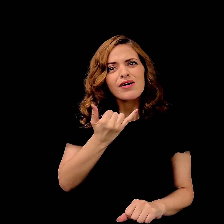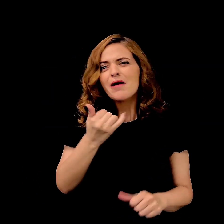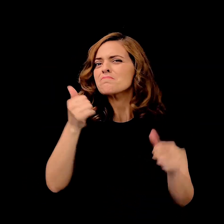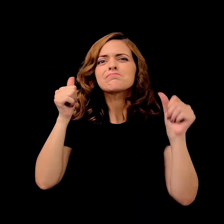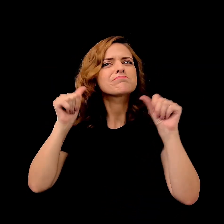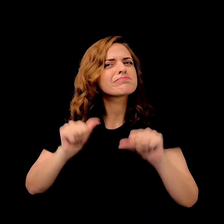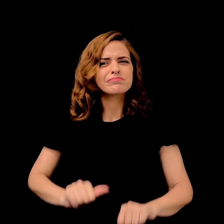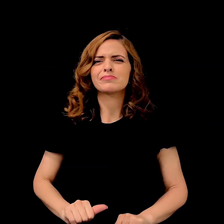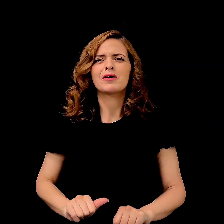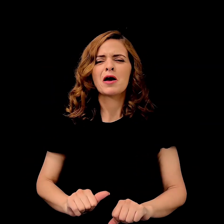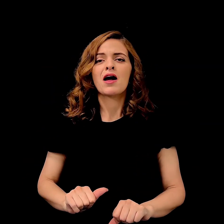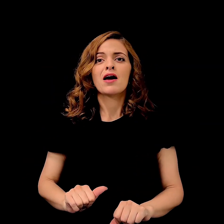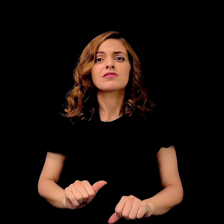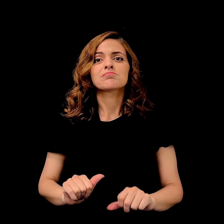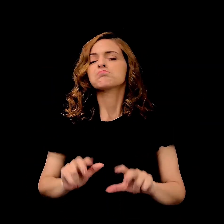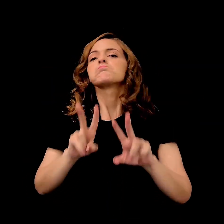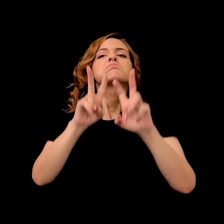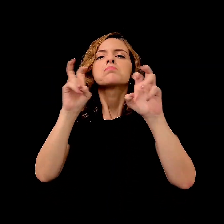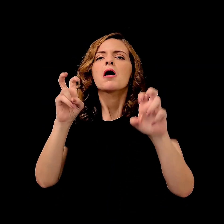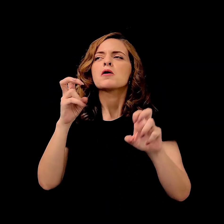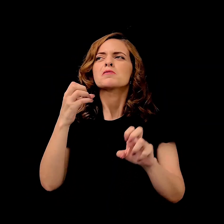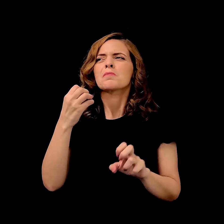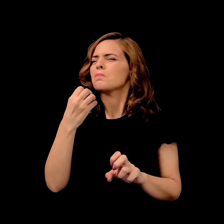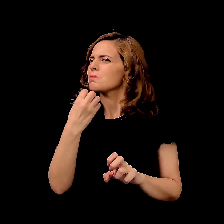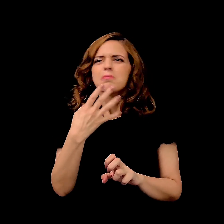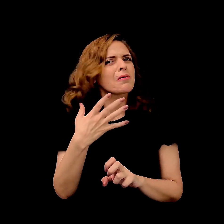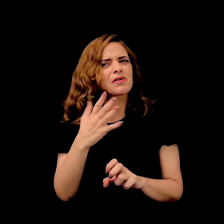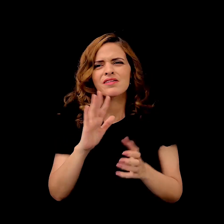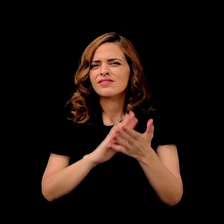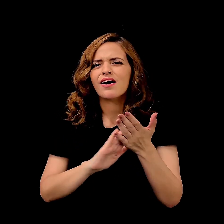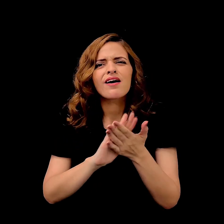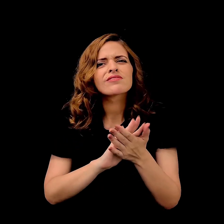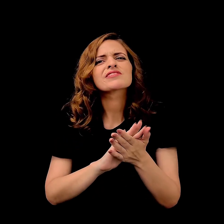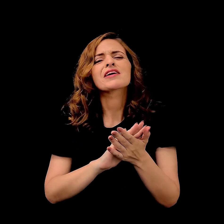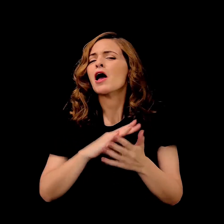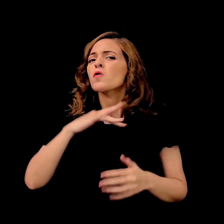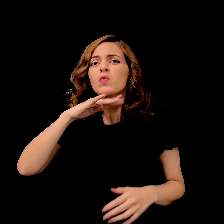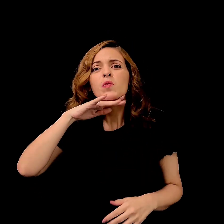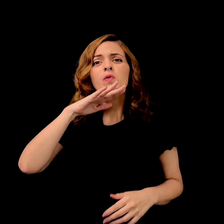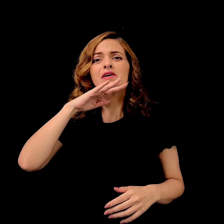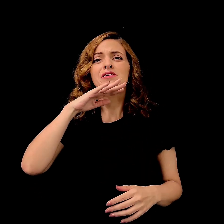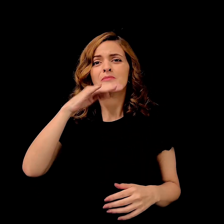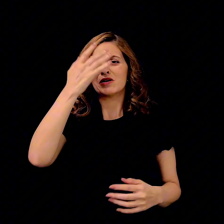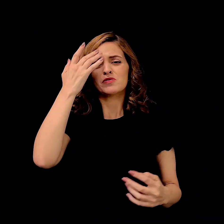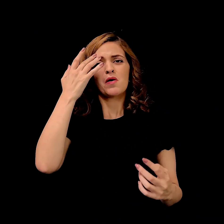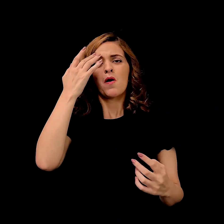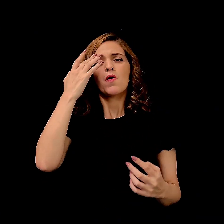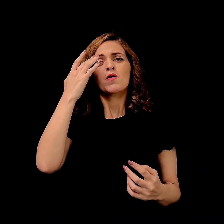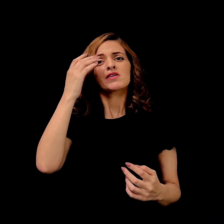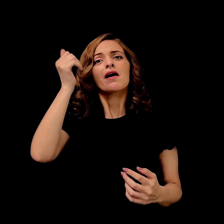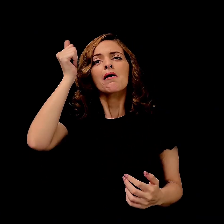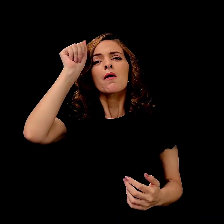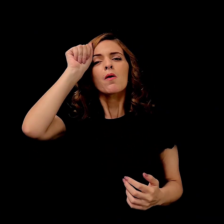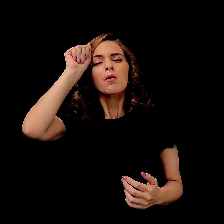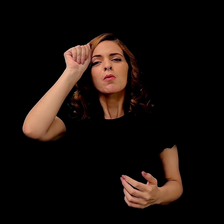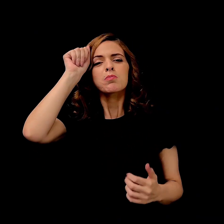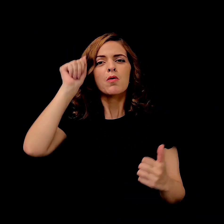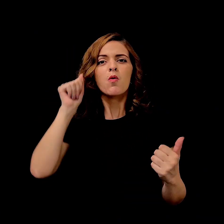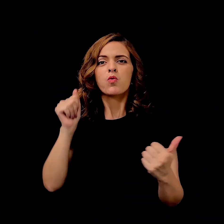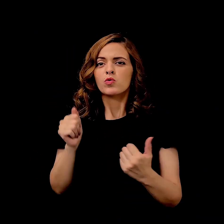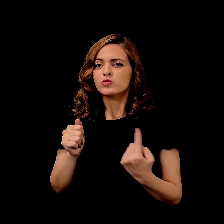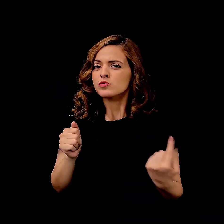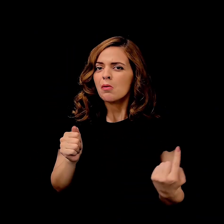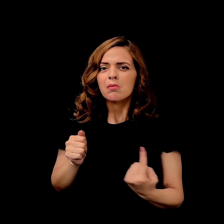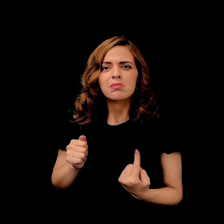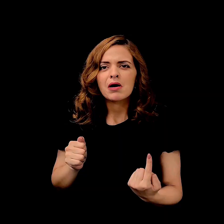realidade. Não é bom que o homem esteja só. Então ele não fez o